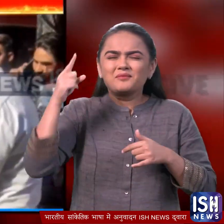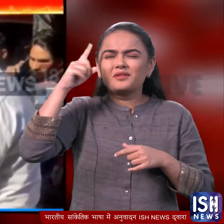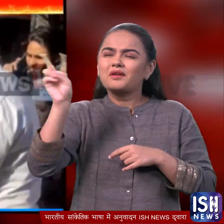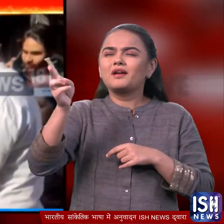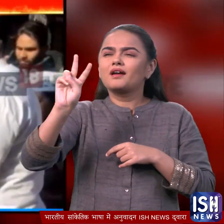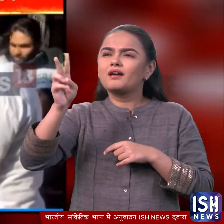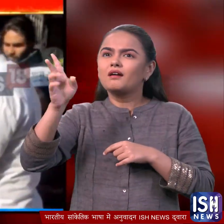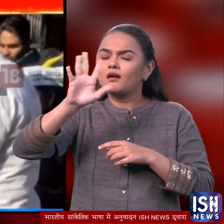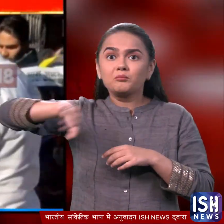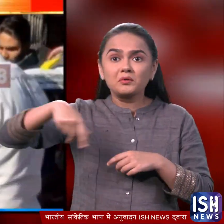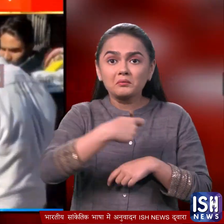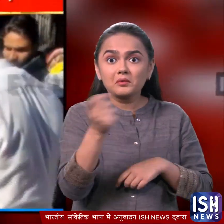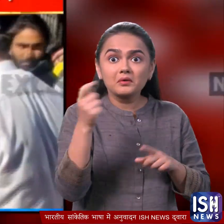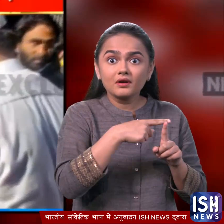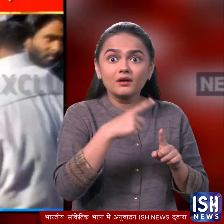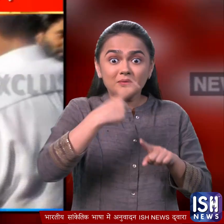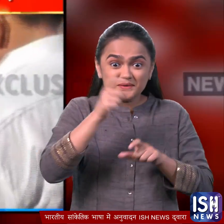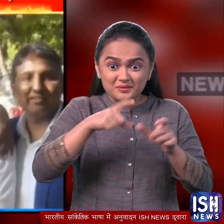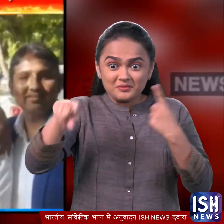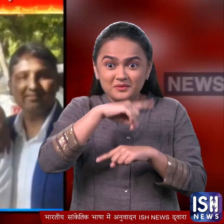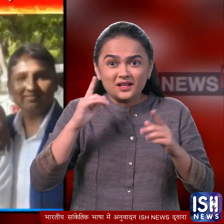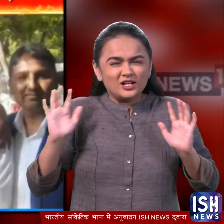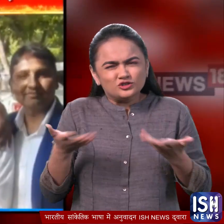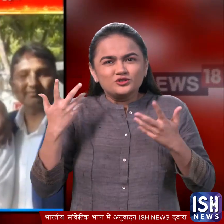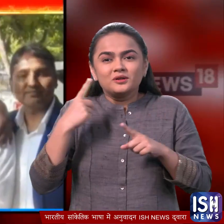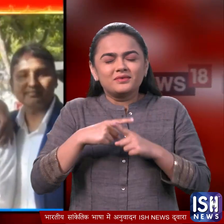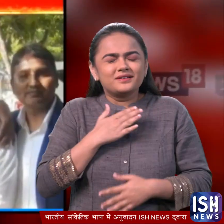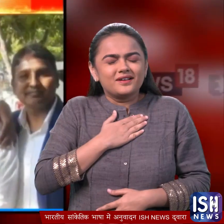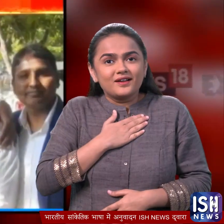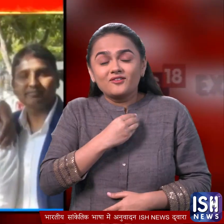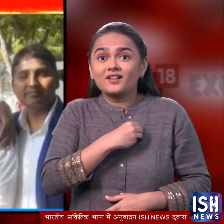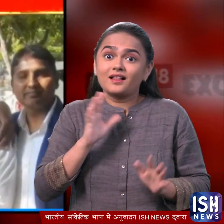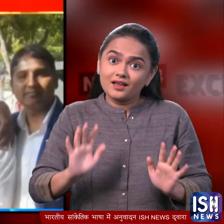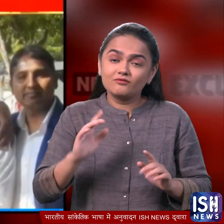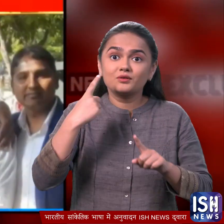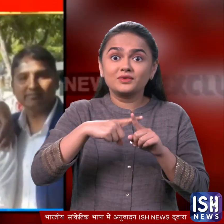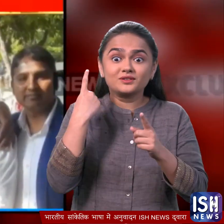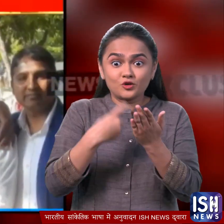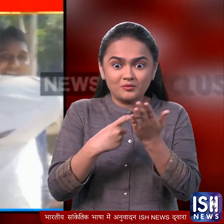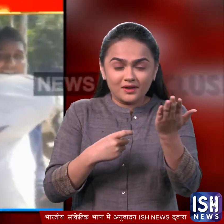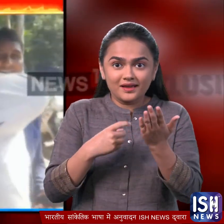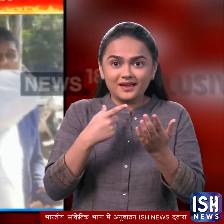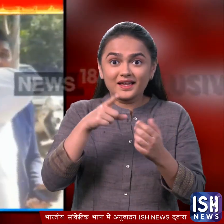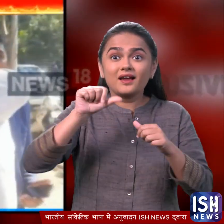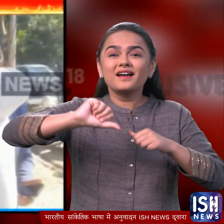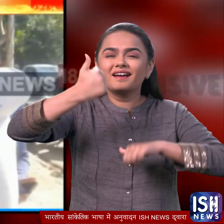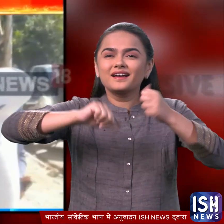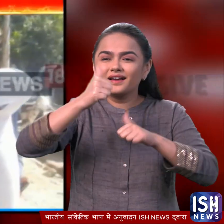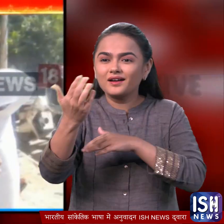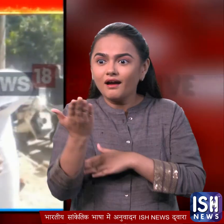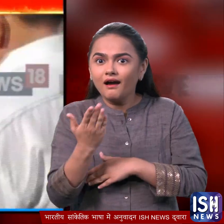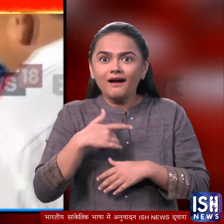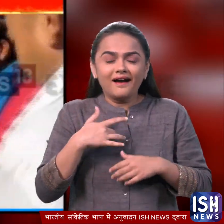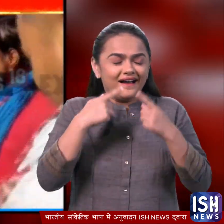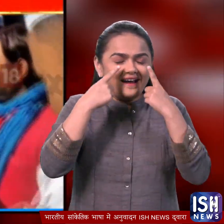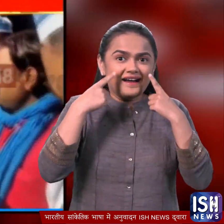इन नतीजों ने पार्टी कार्यकर्ताओं में जोश तो भरा ही, उन्हें भावुक भी कर दिया। रिजल्ट के बाद उनकी आंखें भर आईं। उन्होंने एक दूसरे को गले